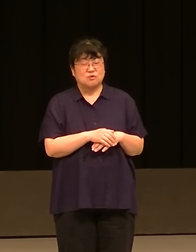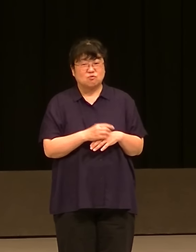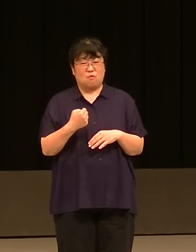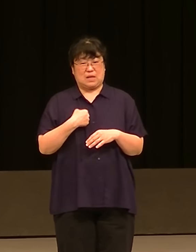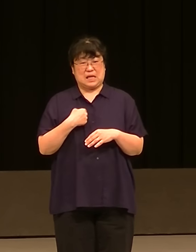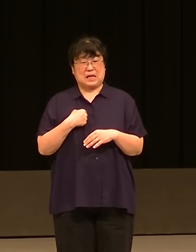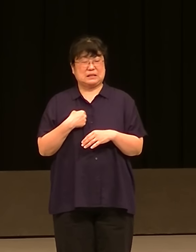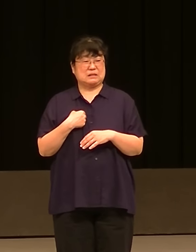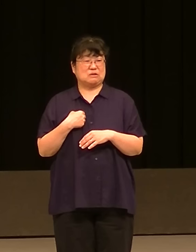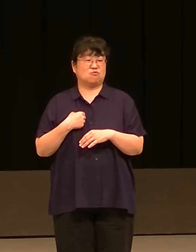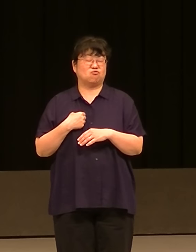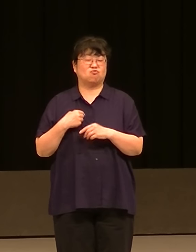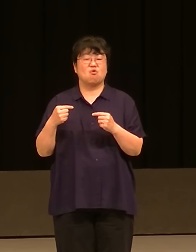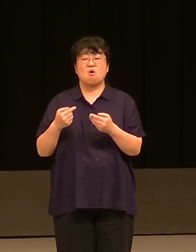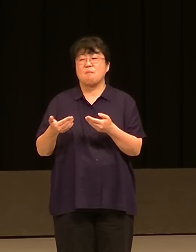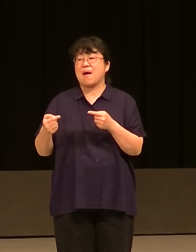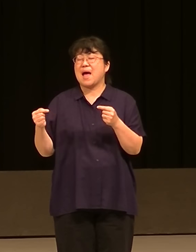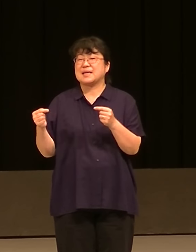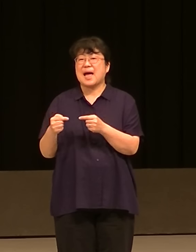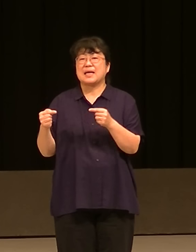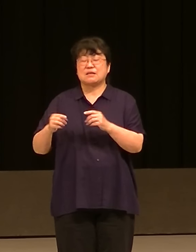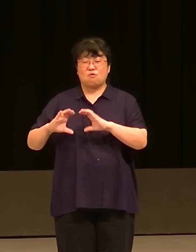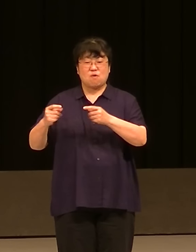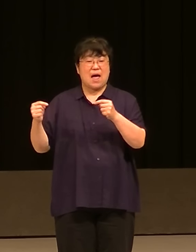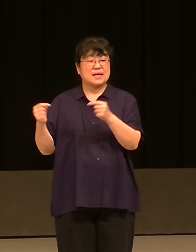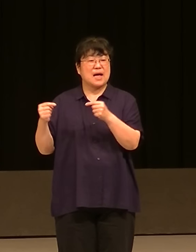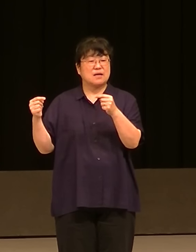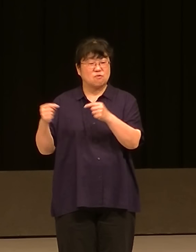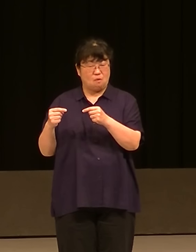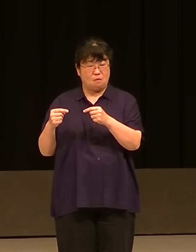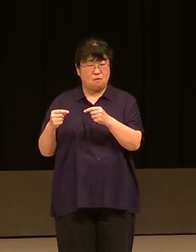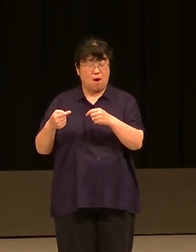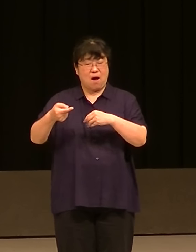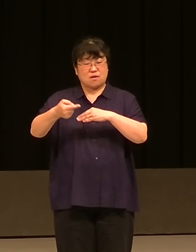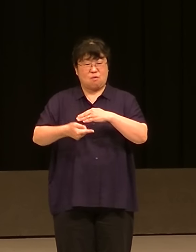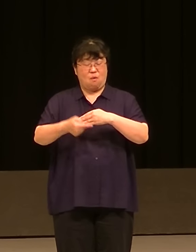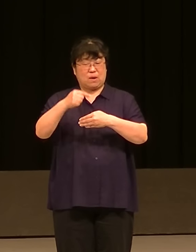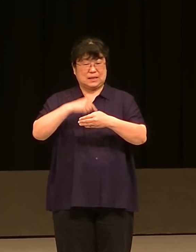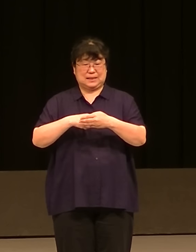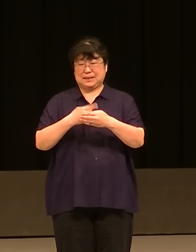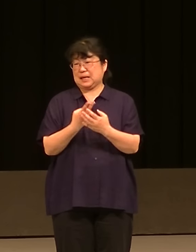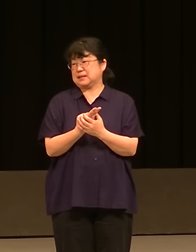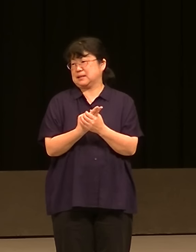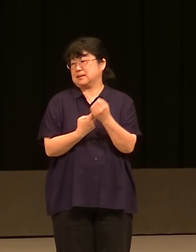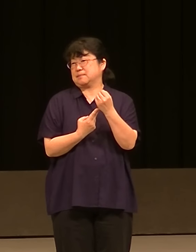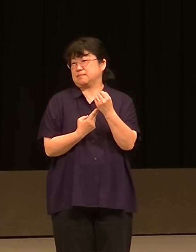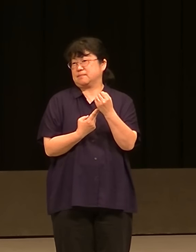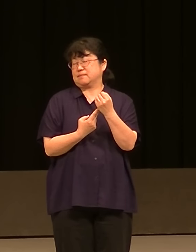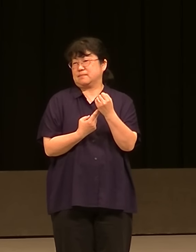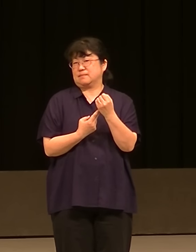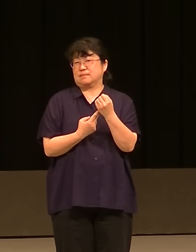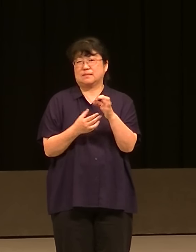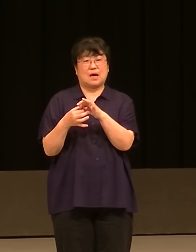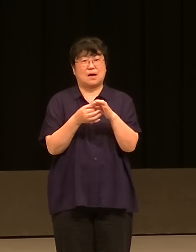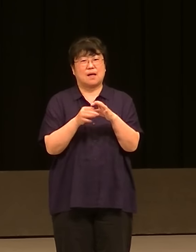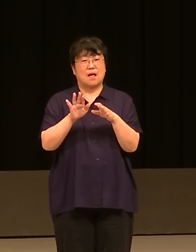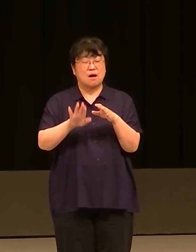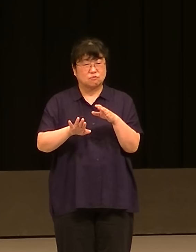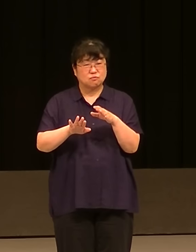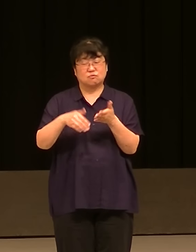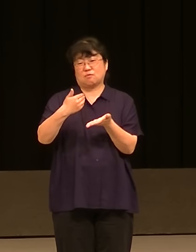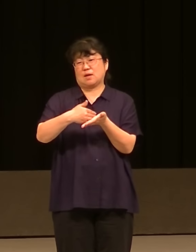の外交安全保障政策は表裏一体の関係にございます、というふうに言